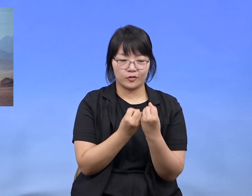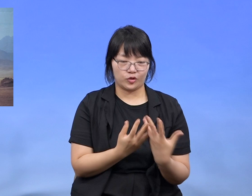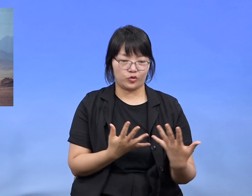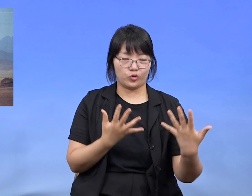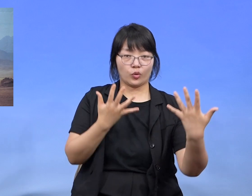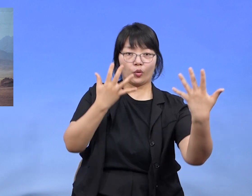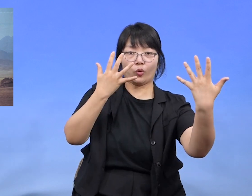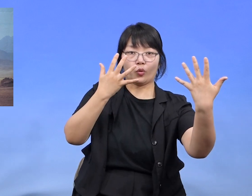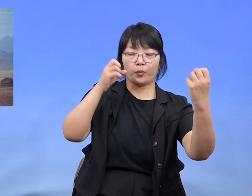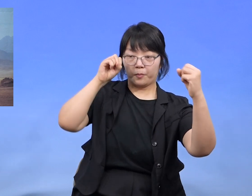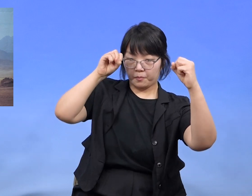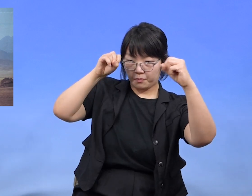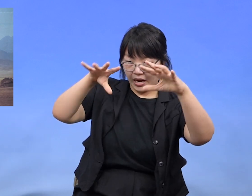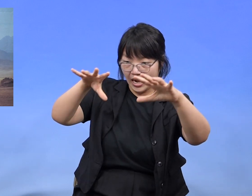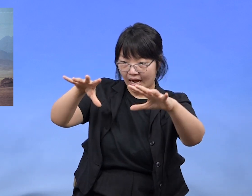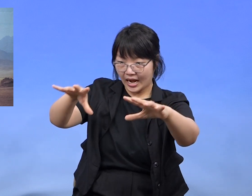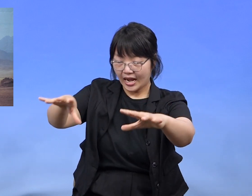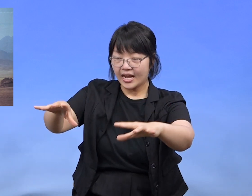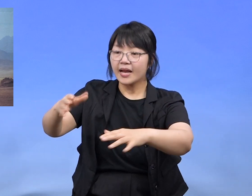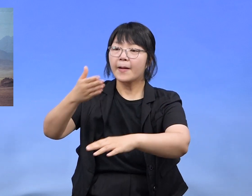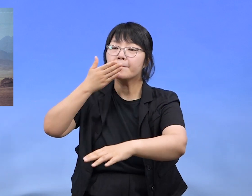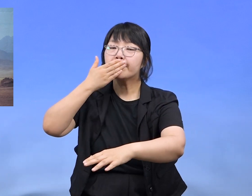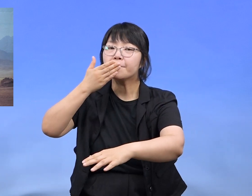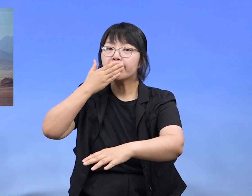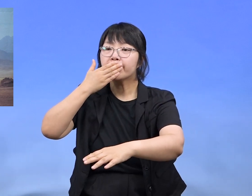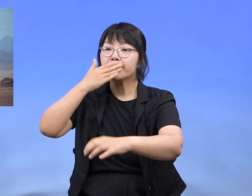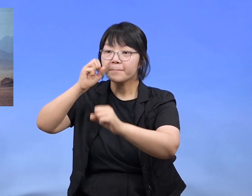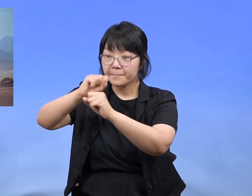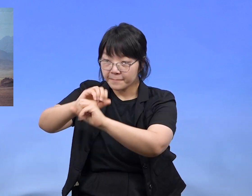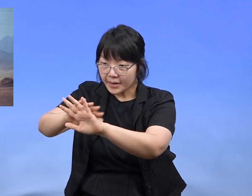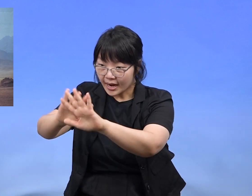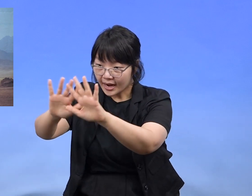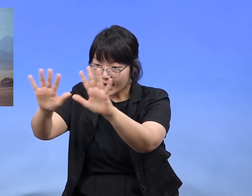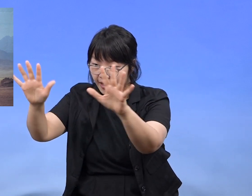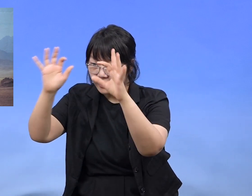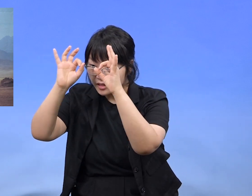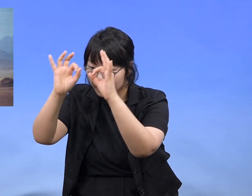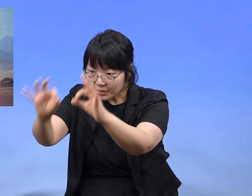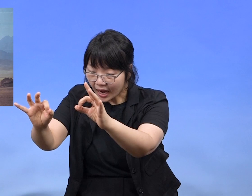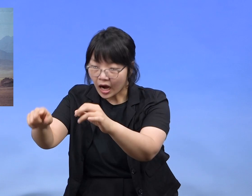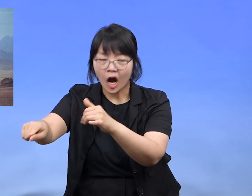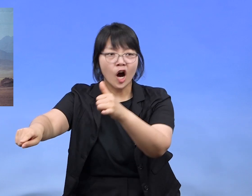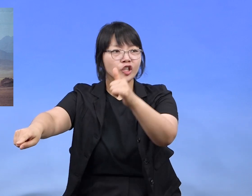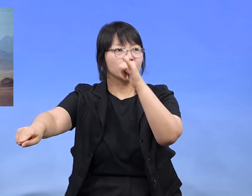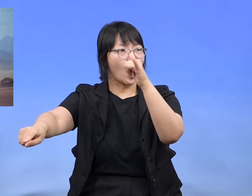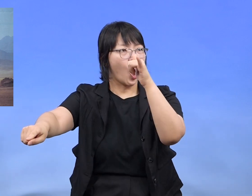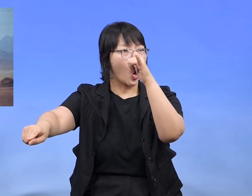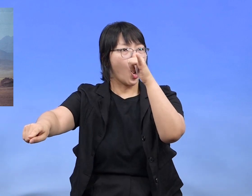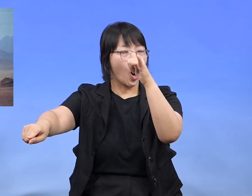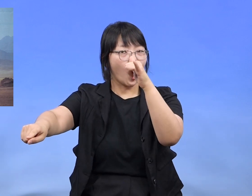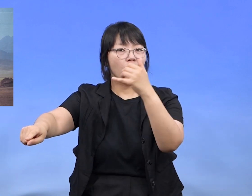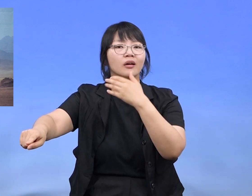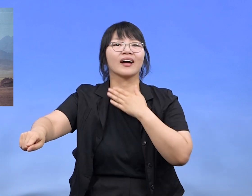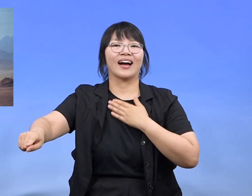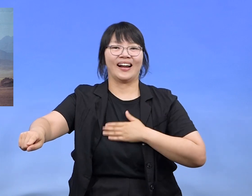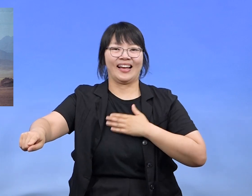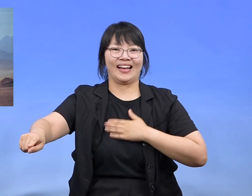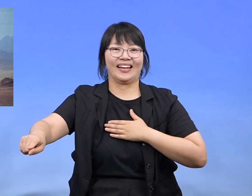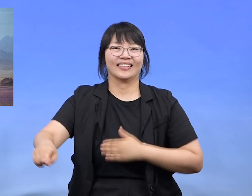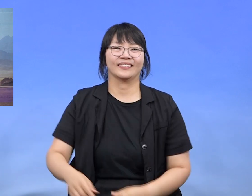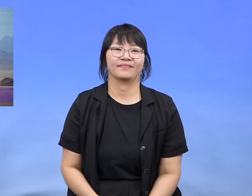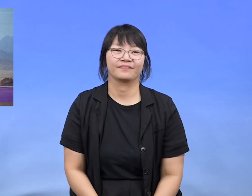빛나게 하고 거기에 양식이 있었음을 알리고 있었던 것입니다. 그렇다면 여기